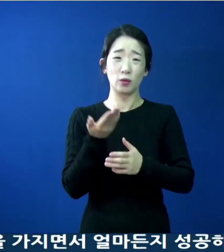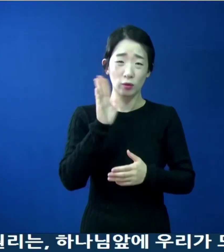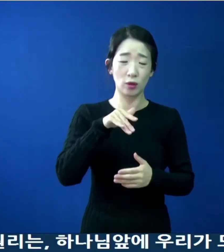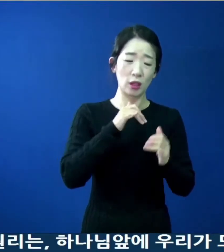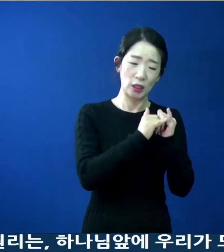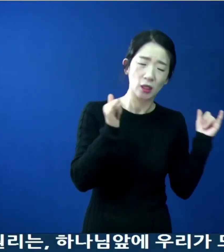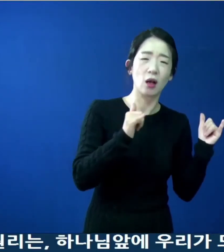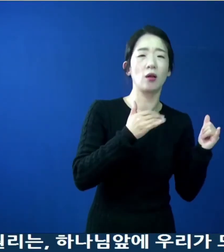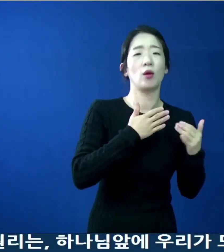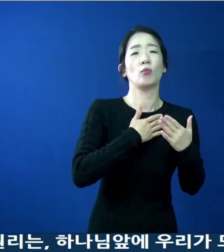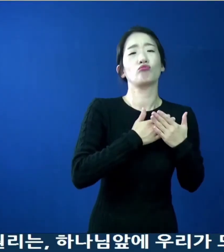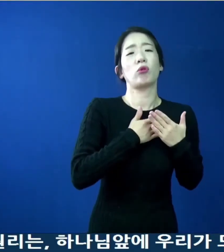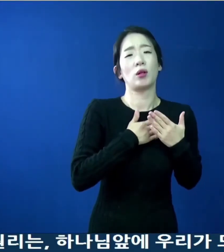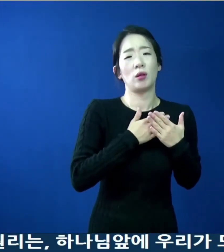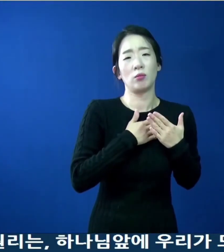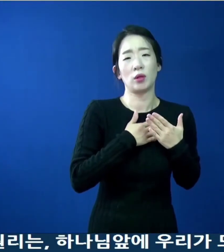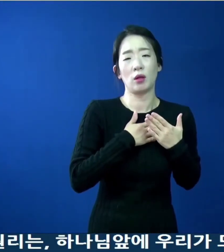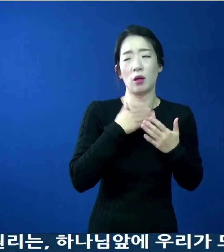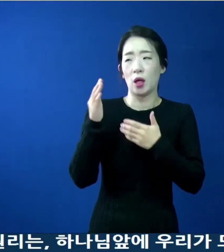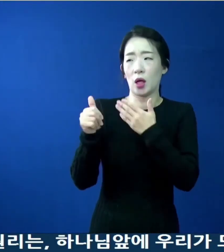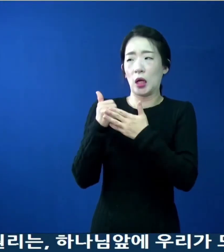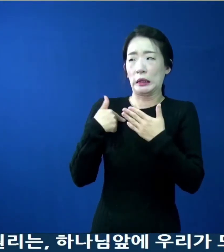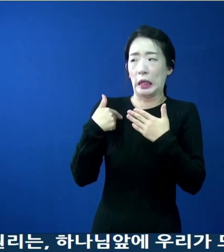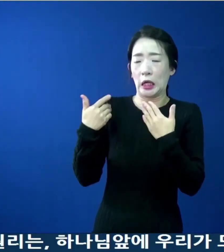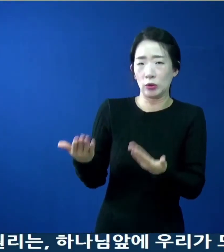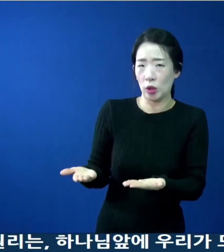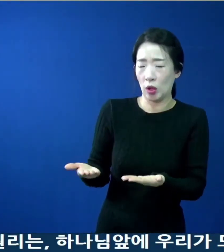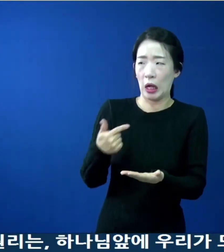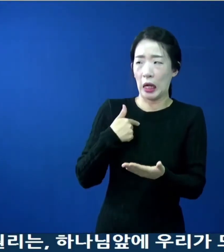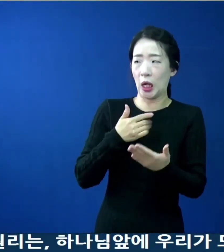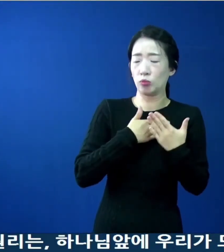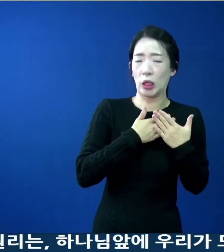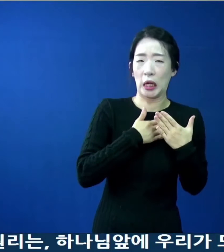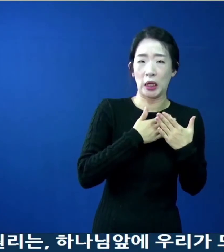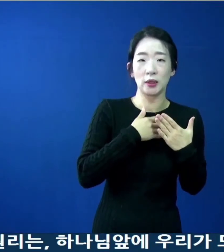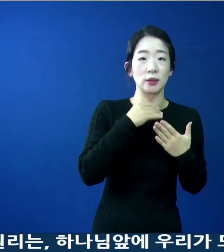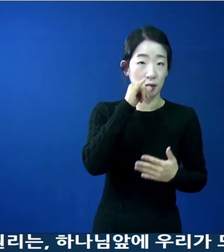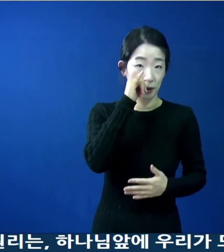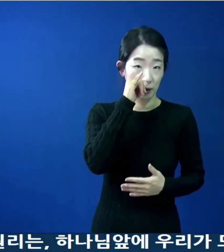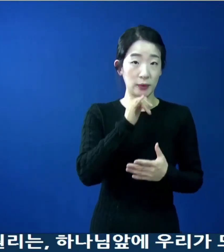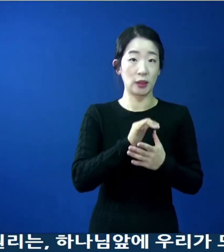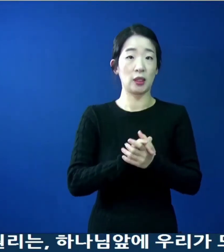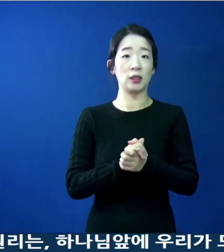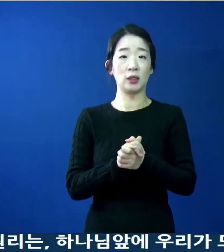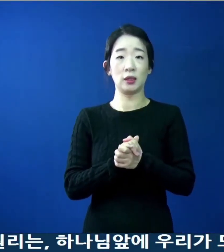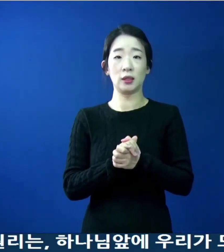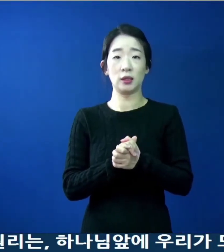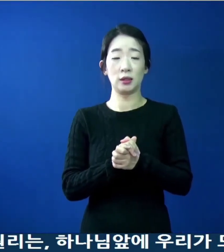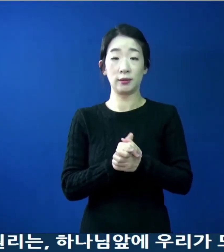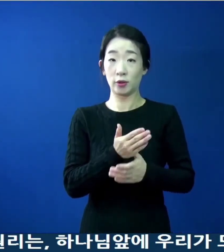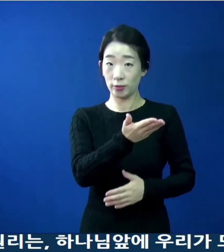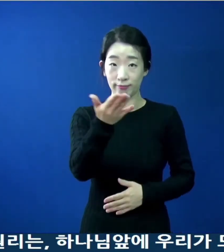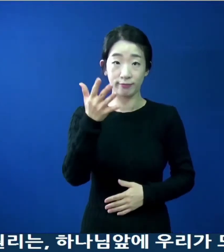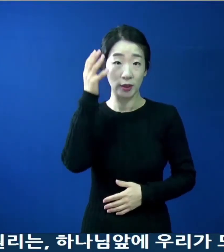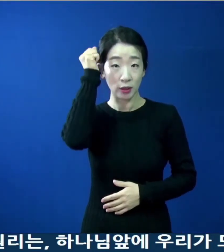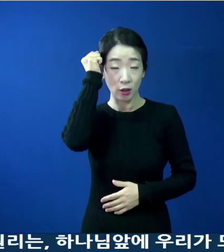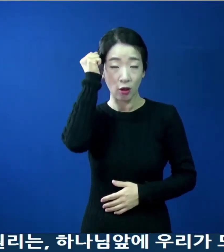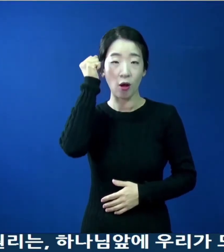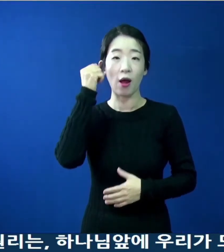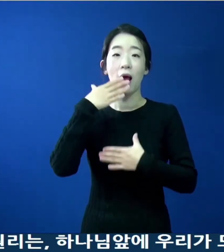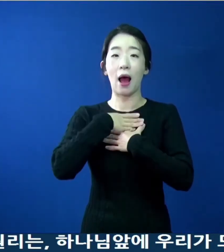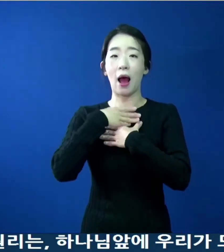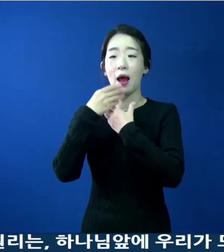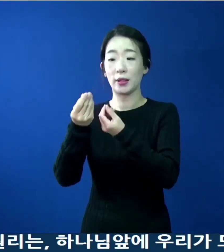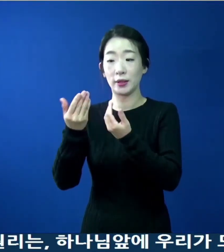않습니까? 그래서 전에 안식일에 대한 말씀 나눌 때 이런 표현 드렸는데 기억나실 겁니다.